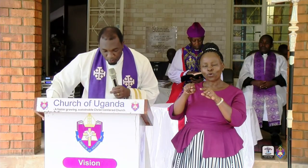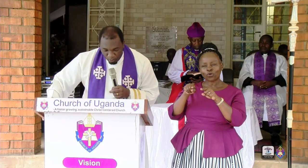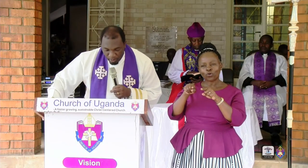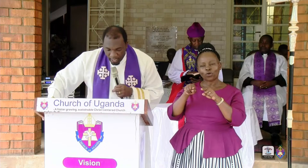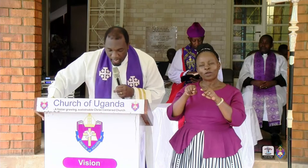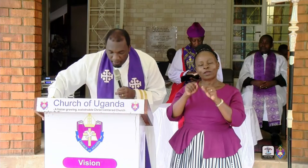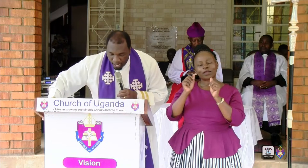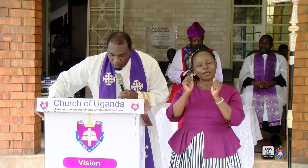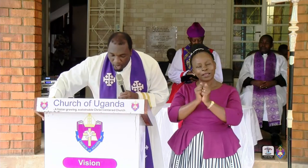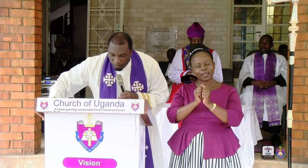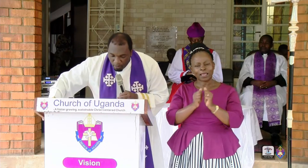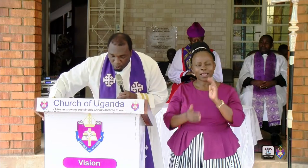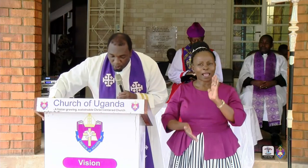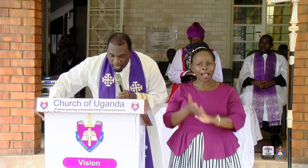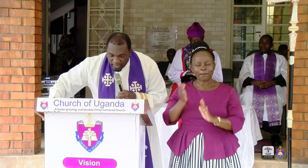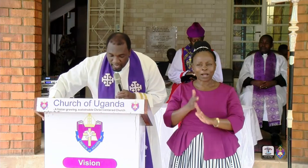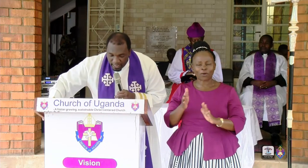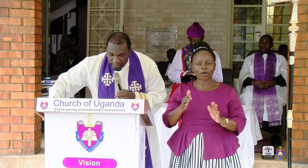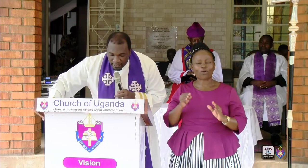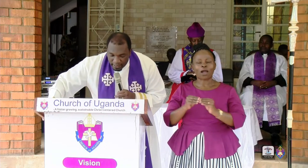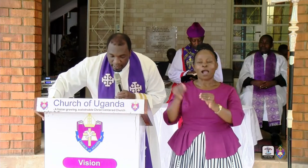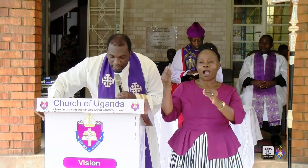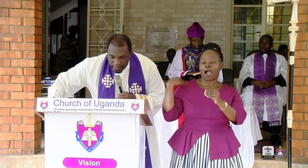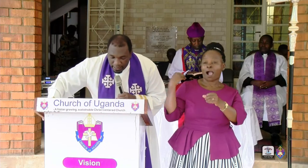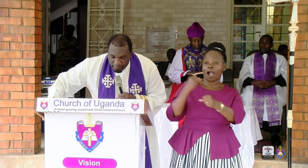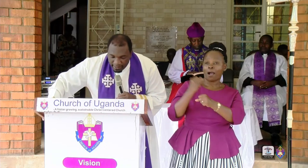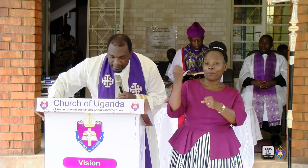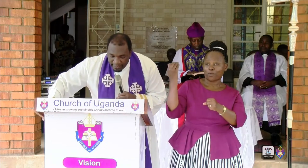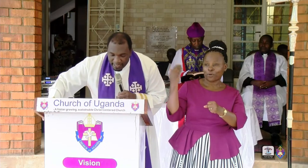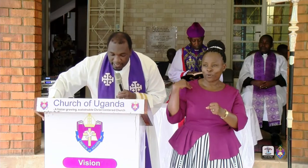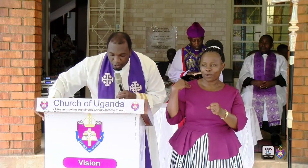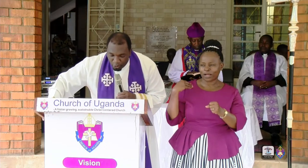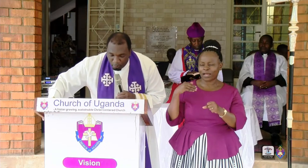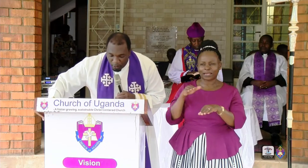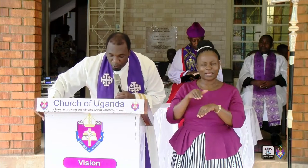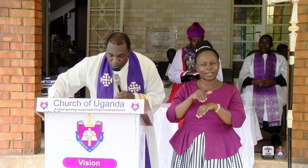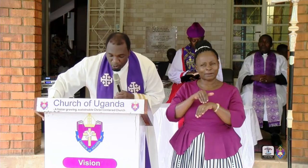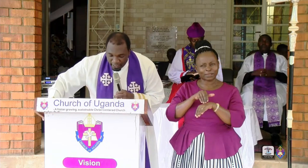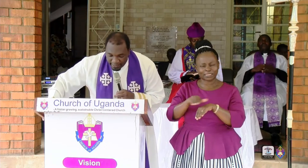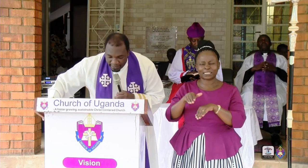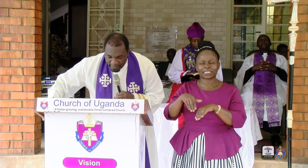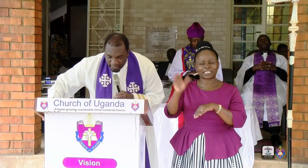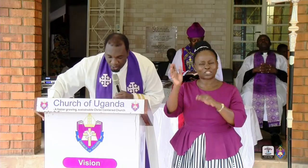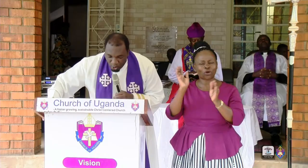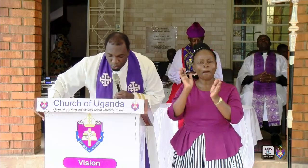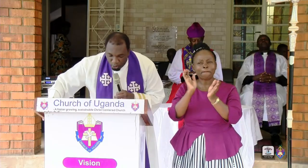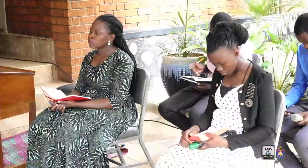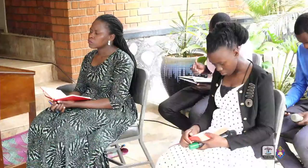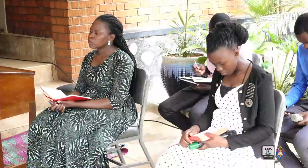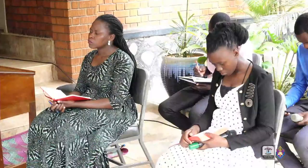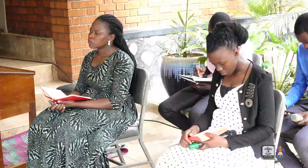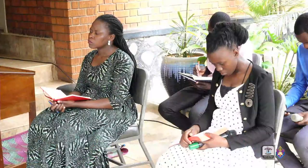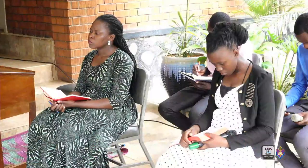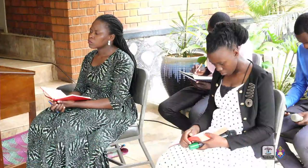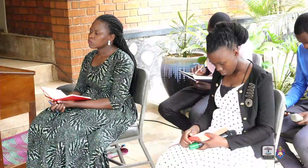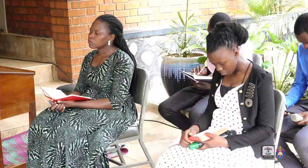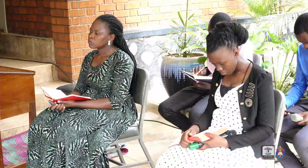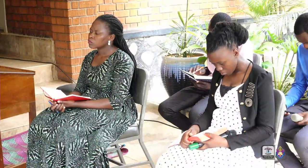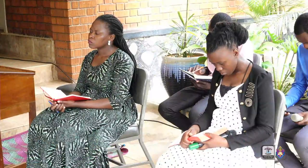tutandikire ku 10. Amangu agwa aboluganda, neba sindika chilo Paulo ne Sira, okugende